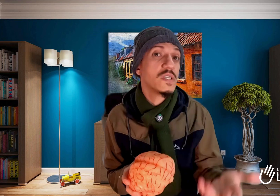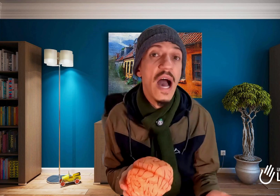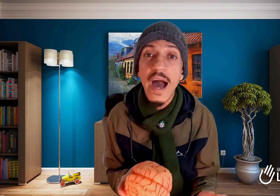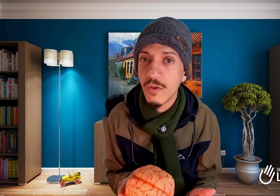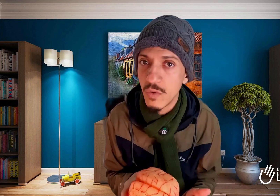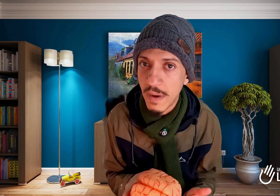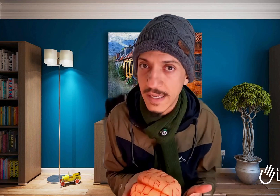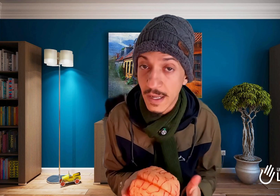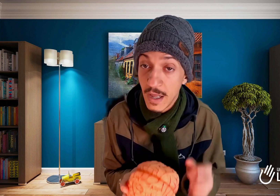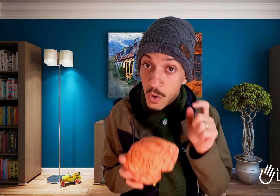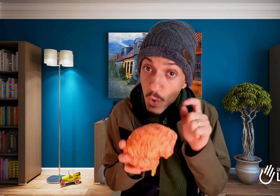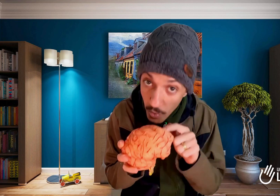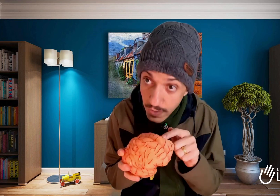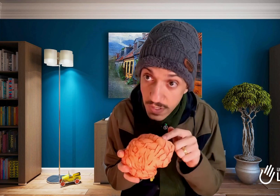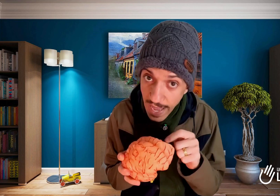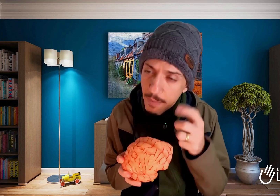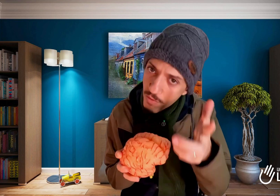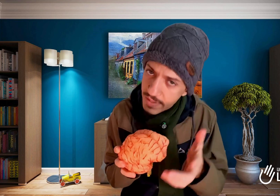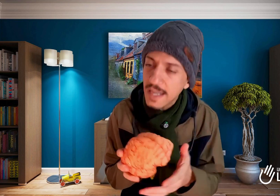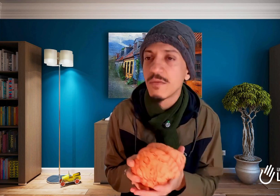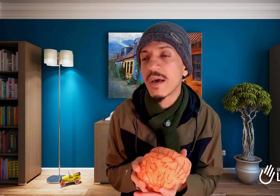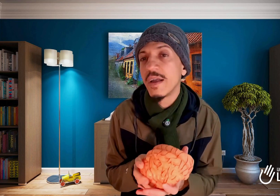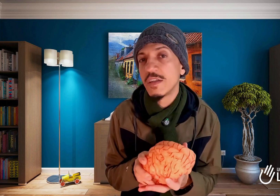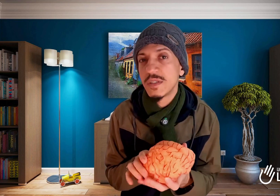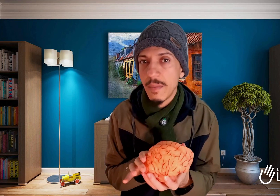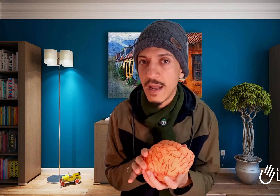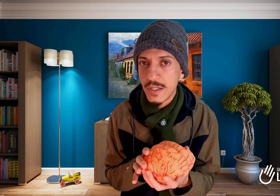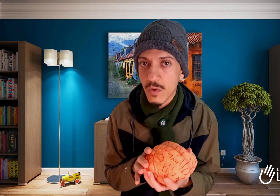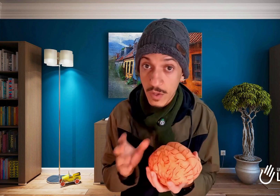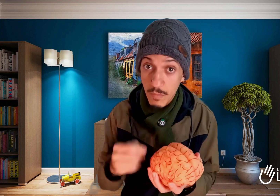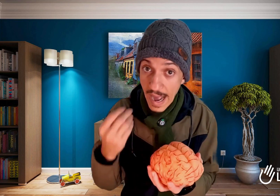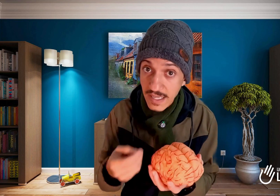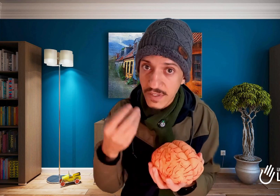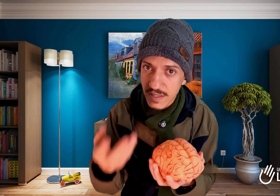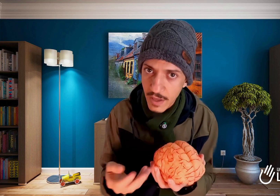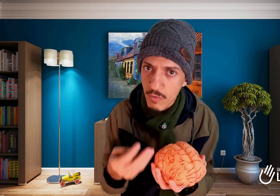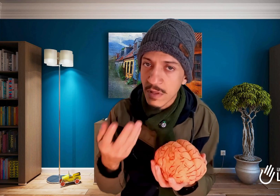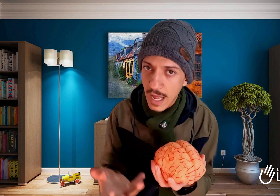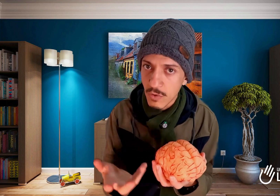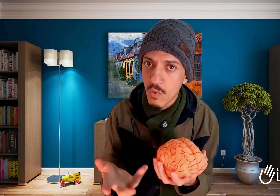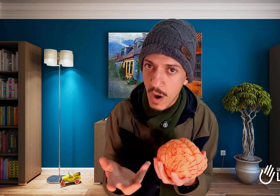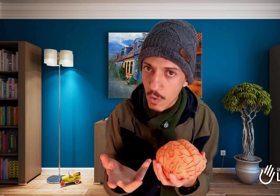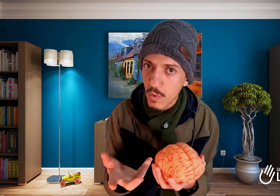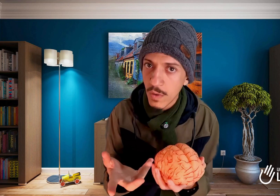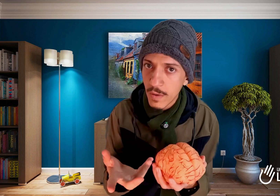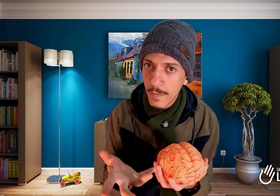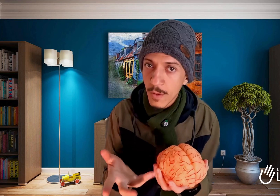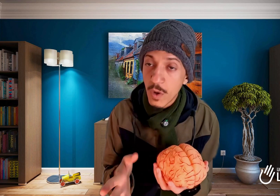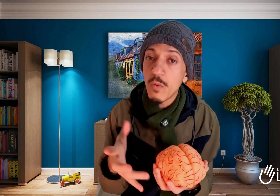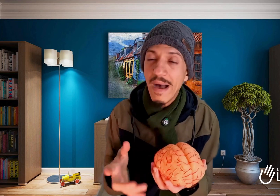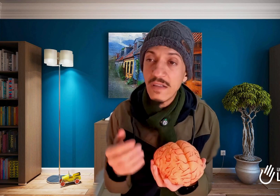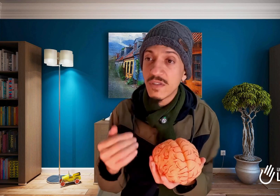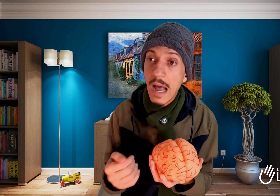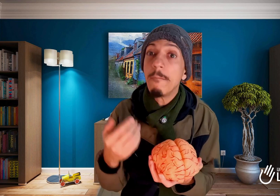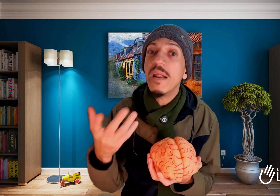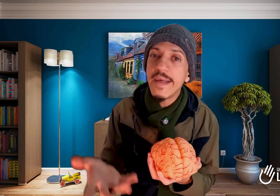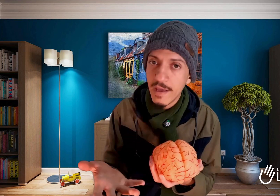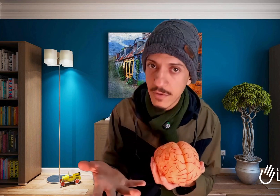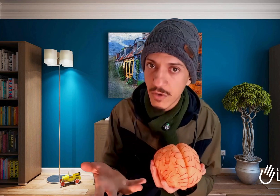tudo mais. Com o nosso cérebro acontece um mecanismo semelhante. Quanto mais você tem contato com algo, quanto mais você aplica aquilo no seu dia a